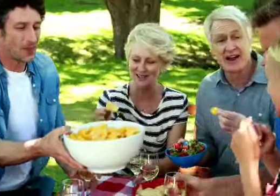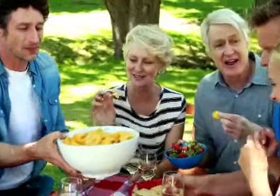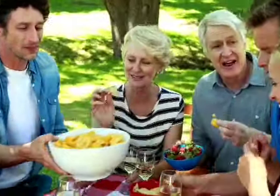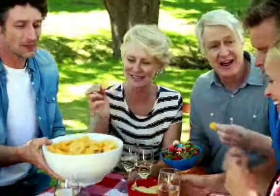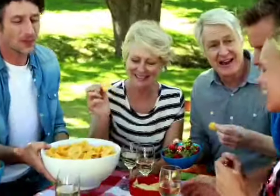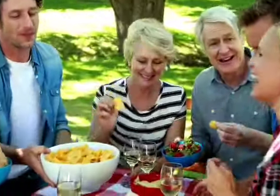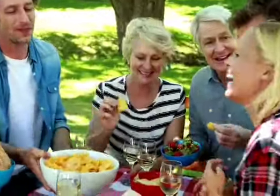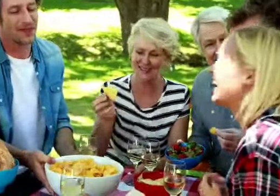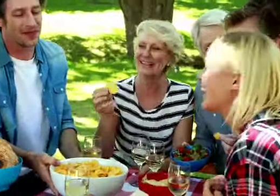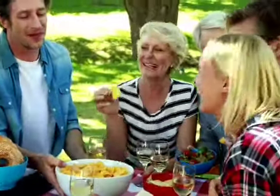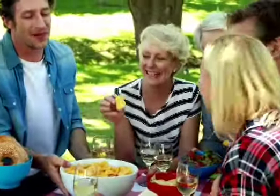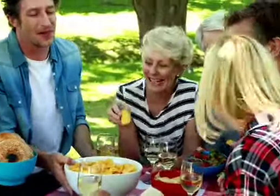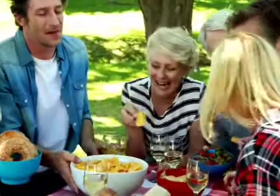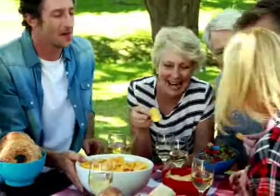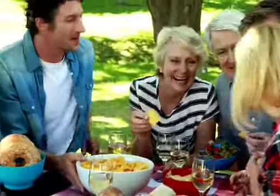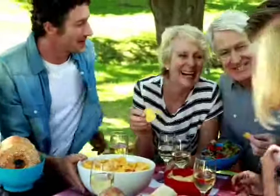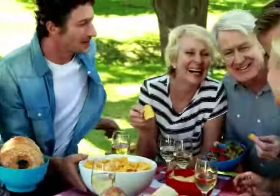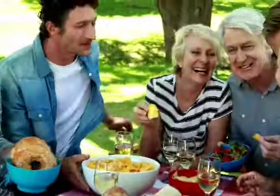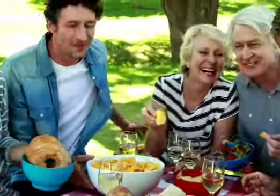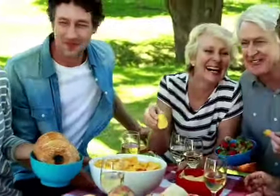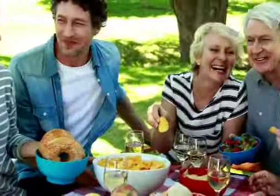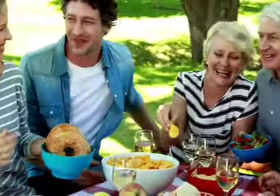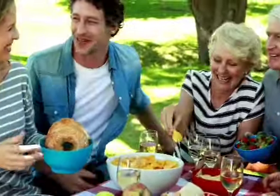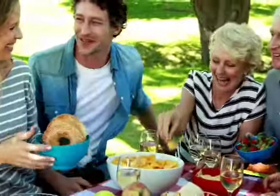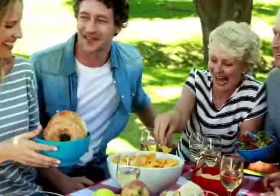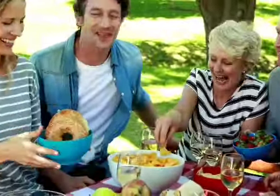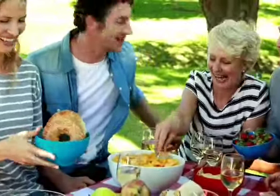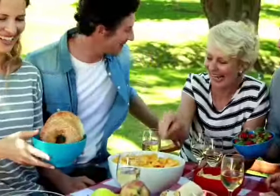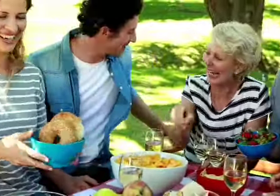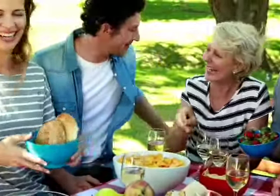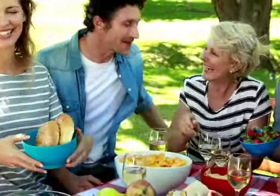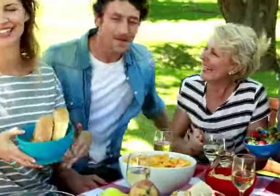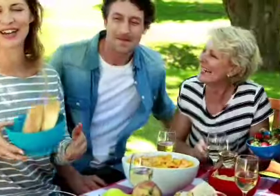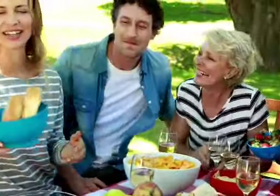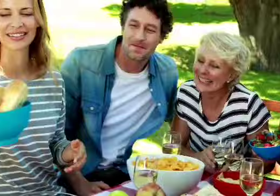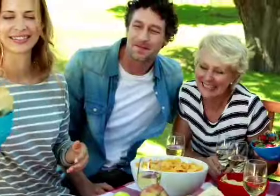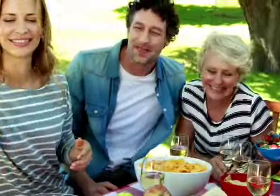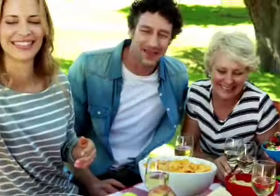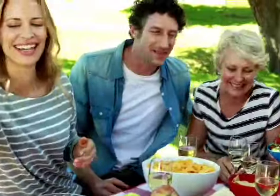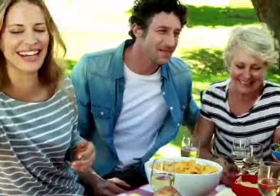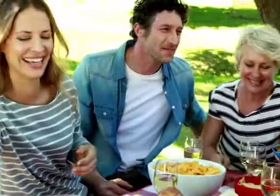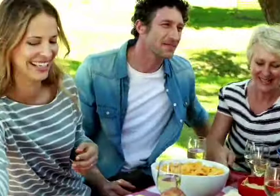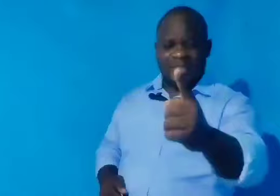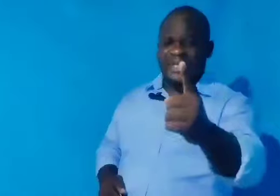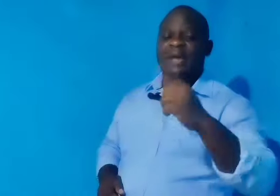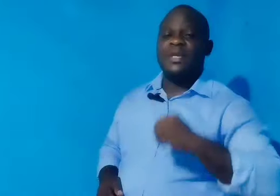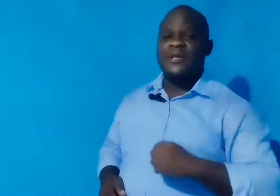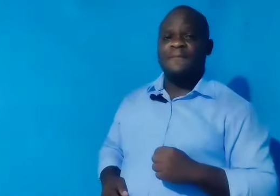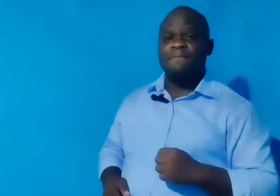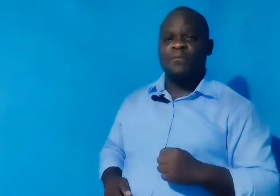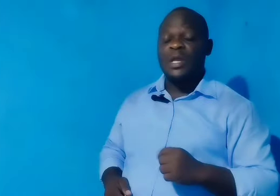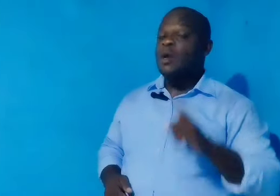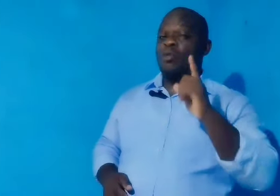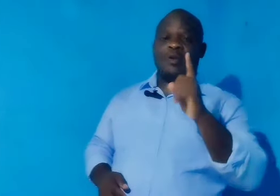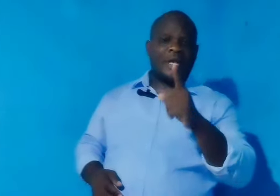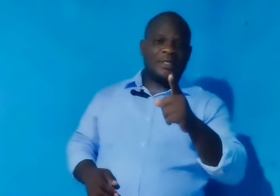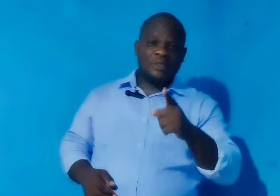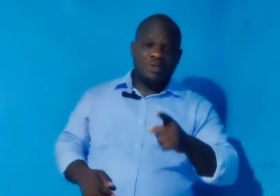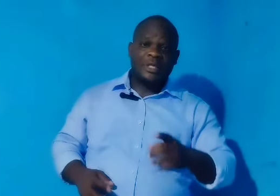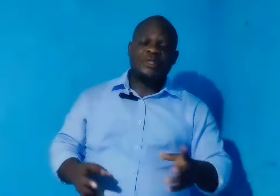wema Katika uzuri Katika hala mbayo Ena ukubalika katika jamii Kwa na kazi nzuri